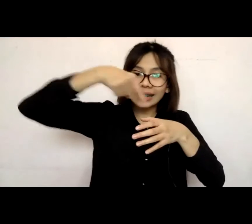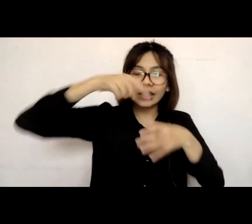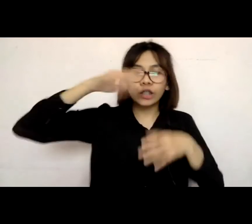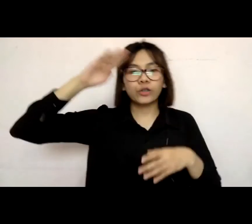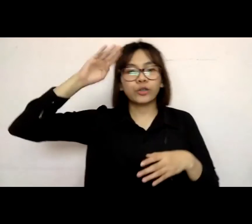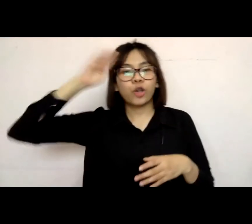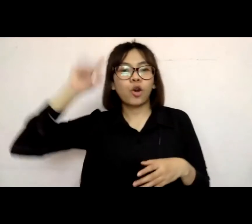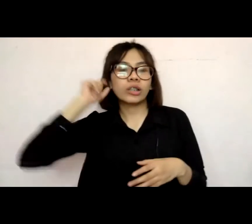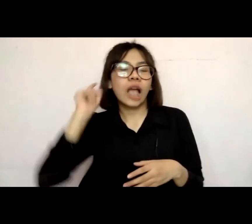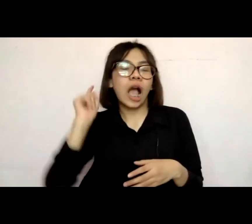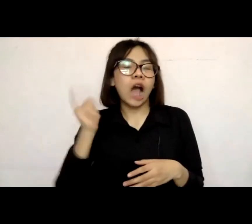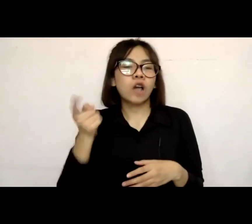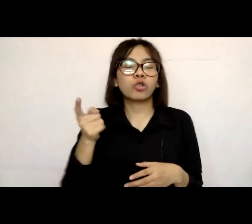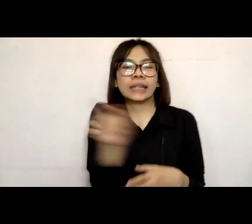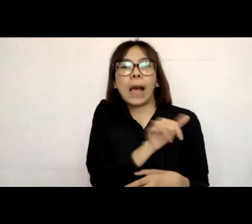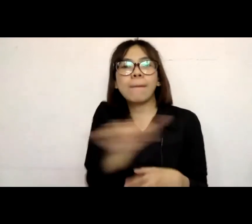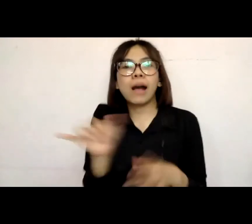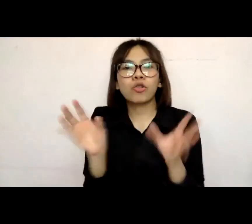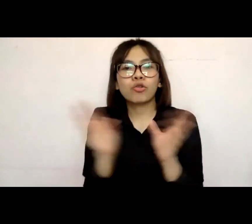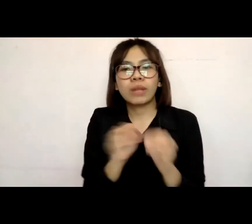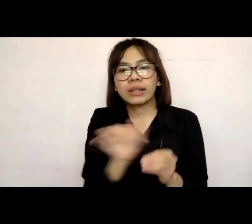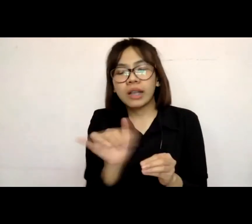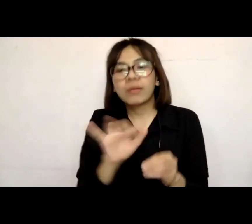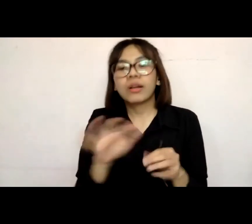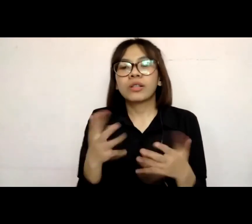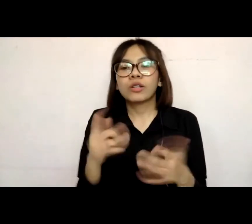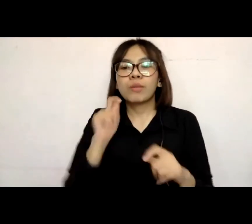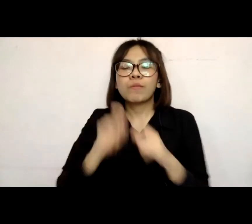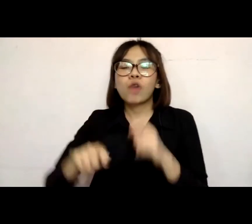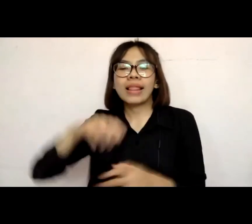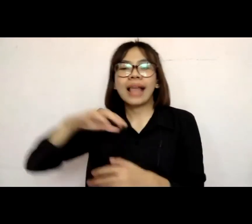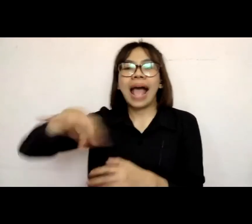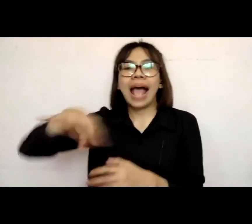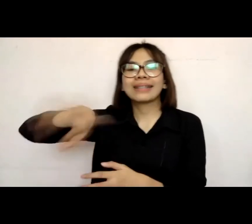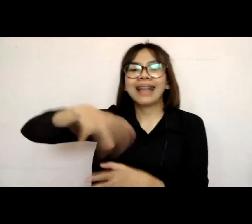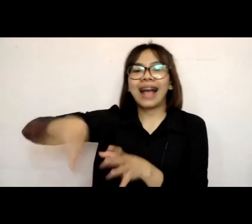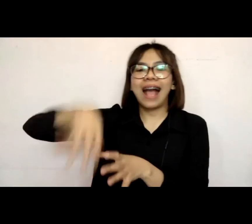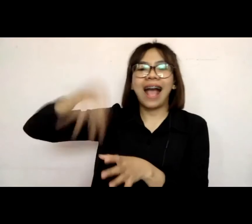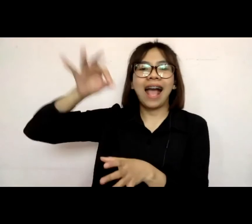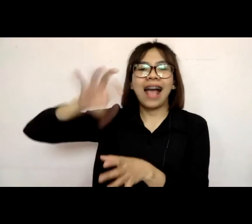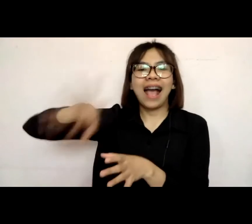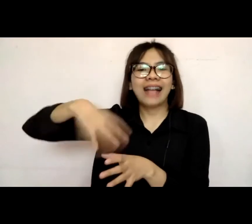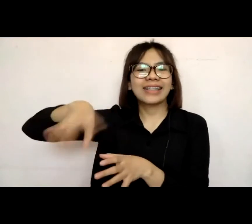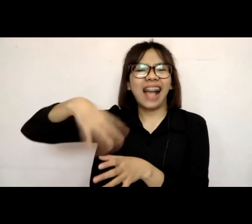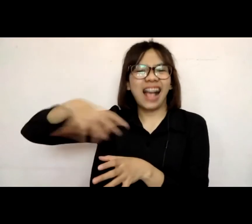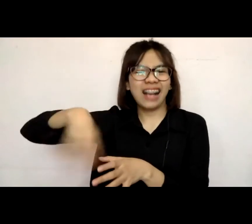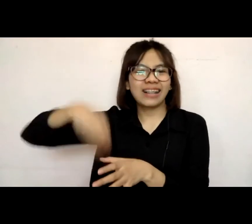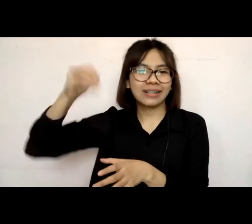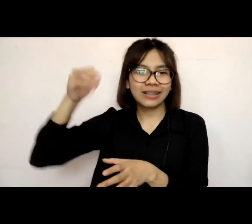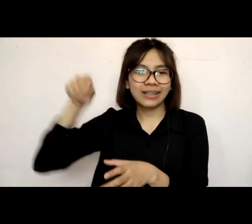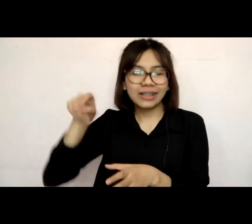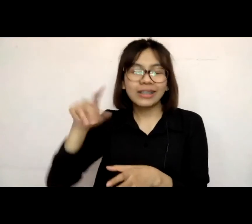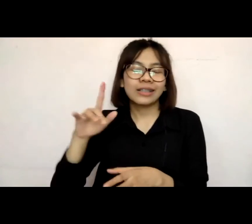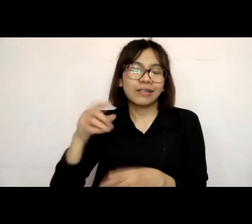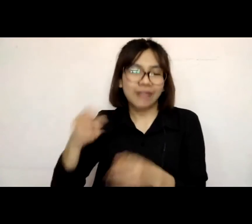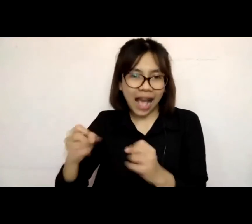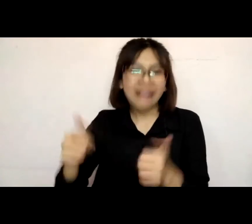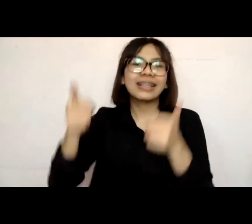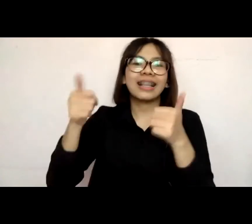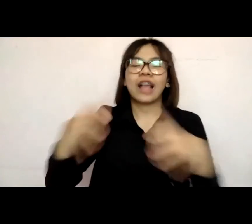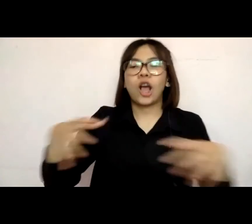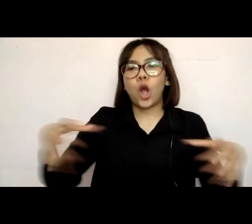Pemahaman masyarakat tentang suatu jenis kelamin gitu, tapi bukan jenis kelamin gitu kayak gitu. Jadi agak susah juga gitu. Oke. Kalau